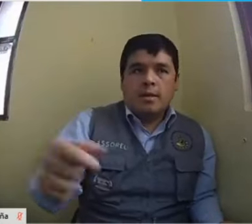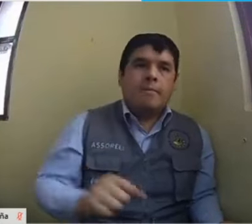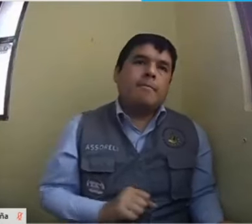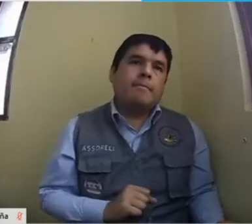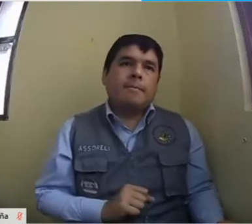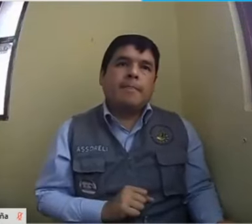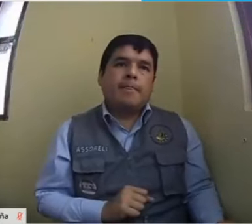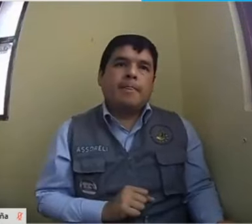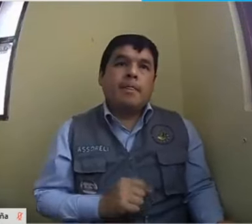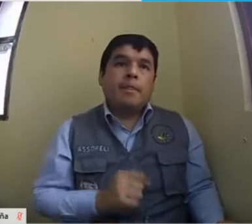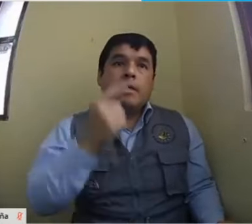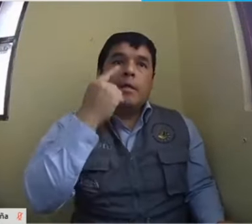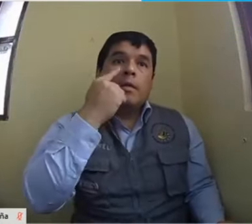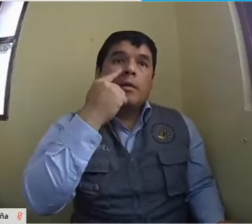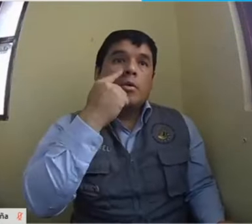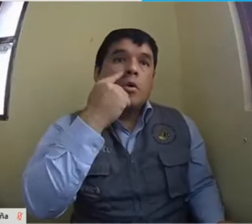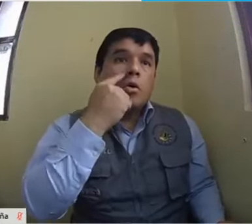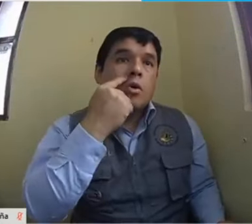señalas. Ella.